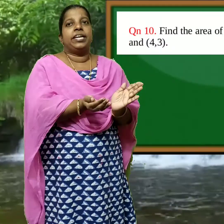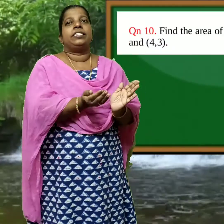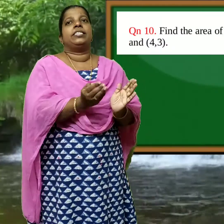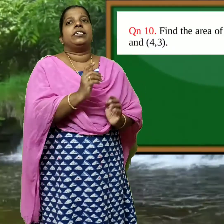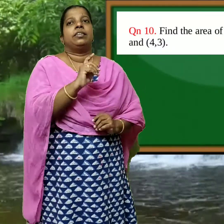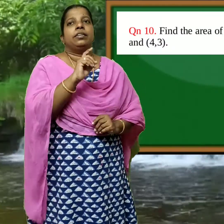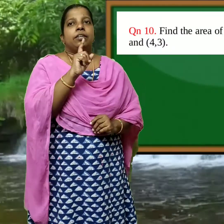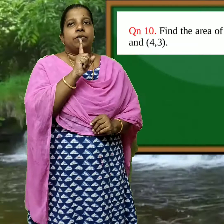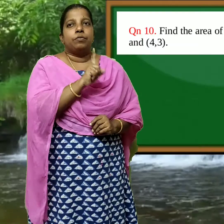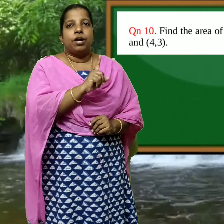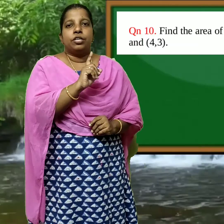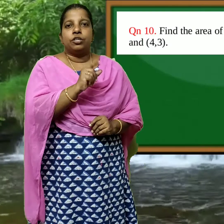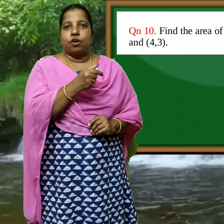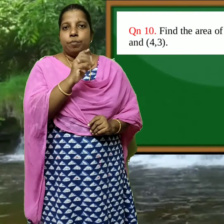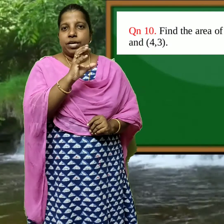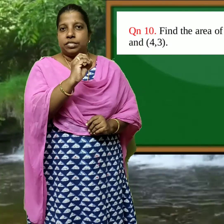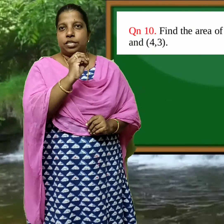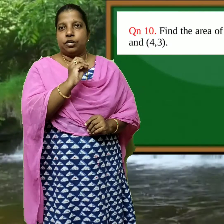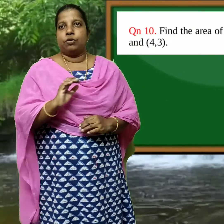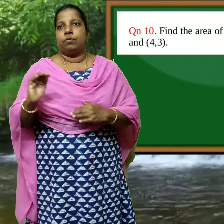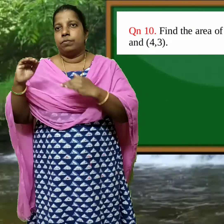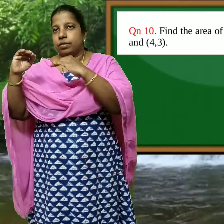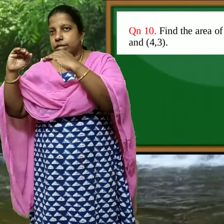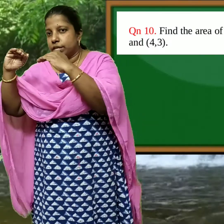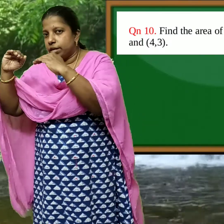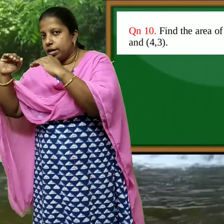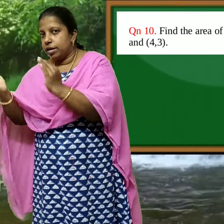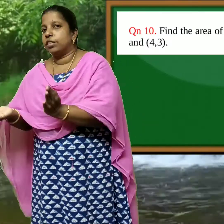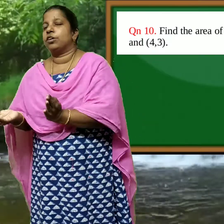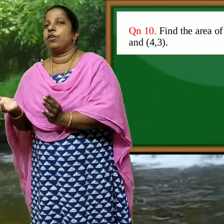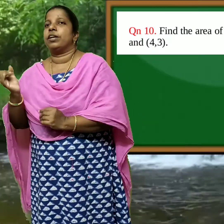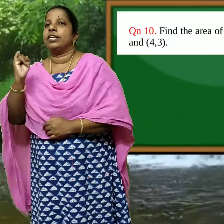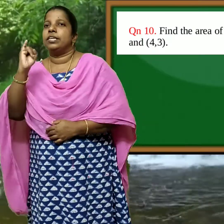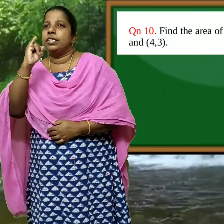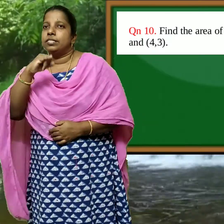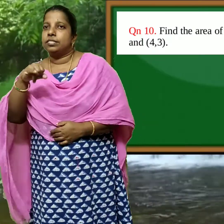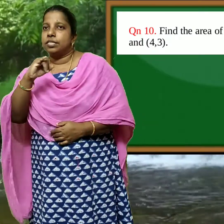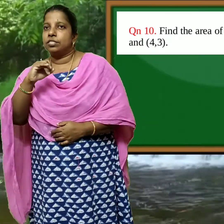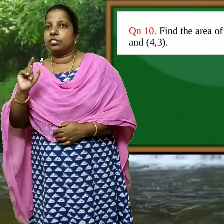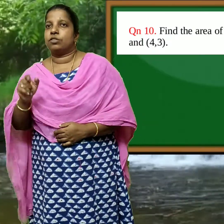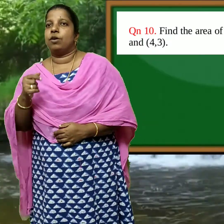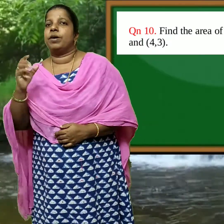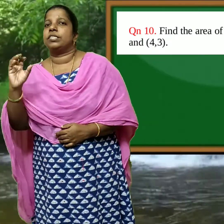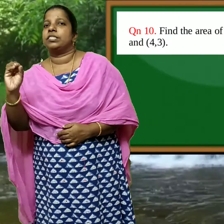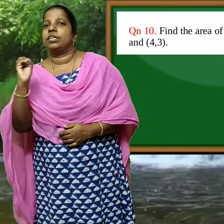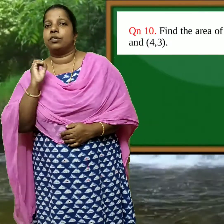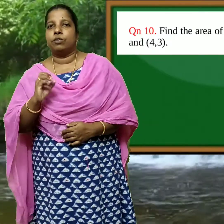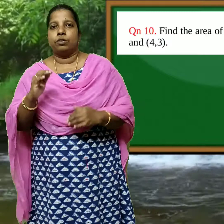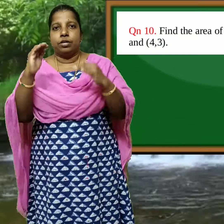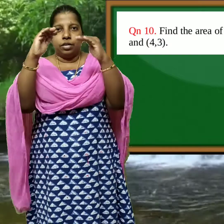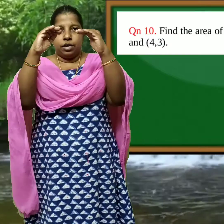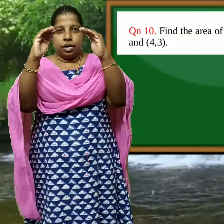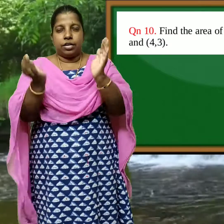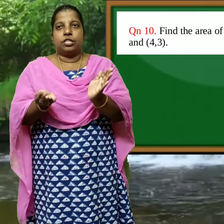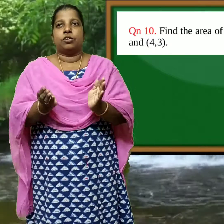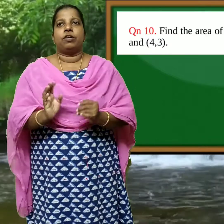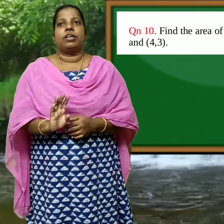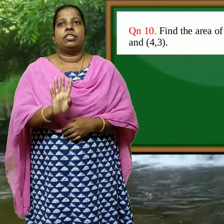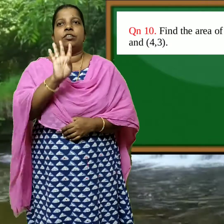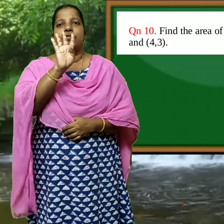1, 0, 6, 0 and